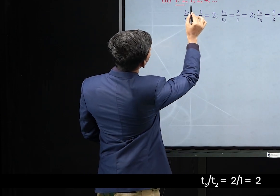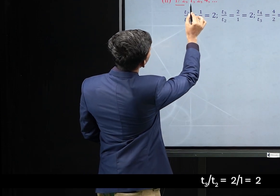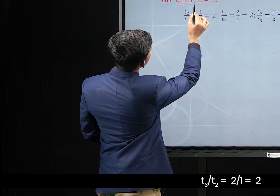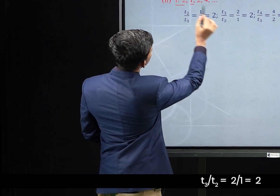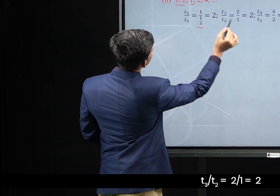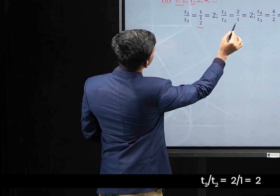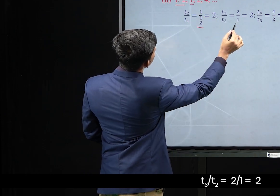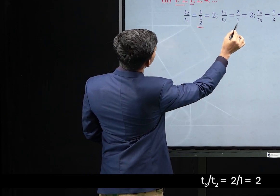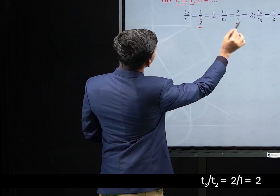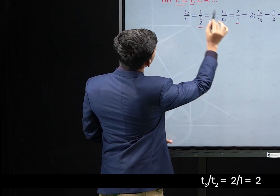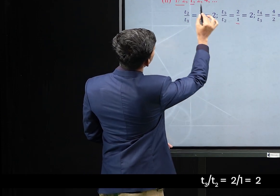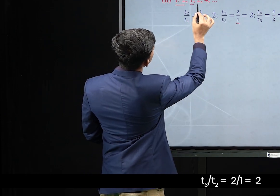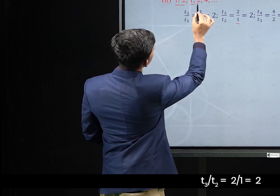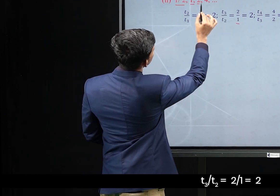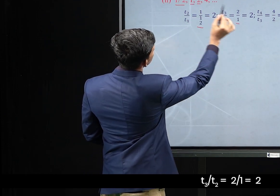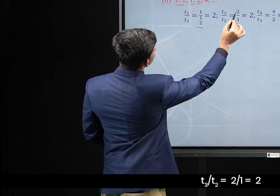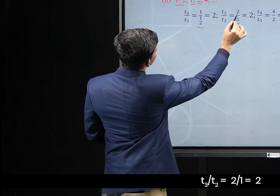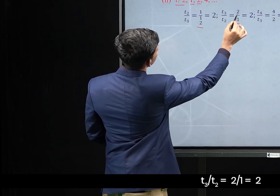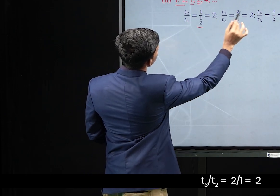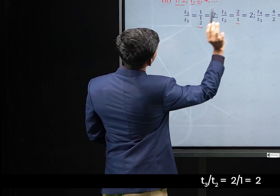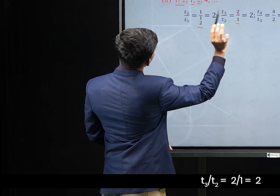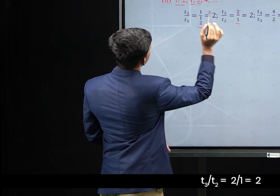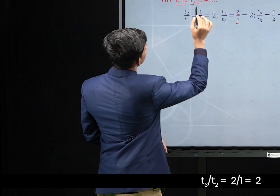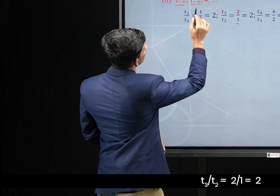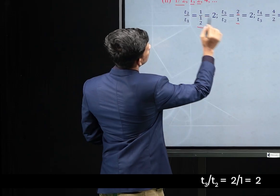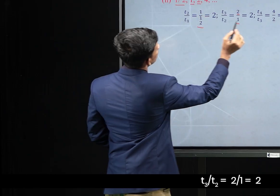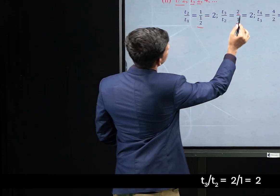T3 by T2 is equal 2 by 1 is equal to